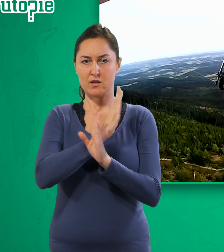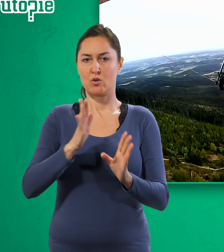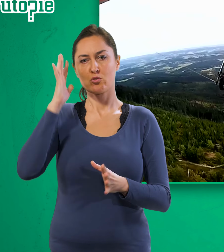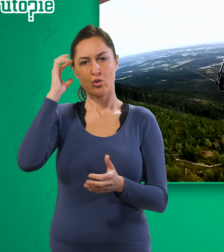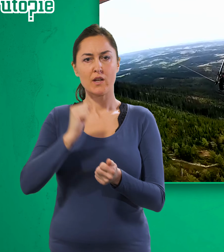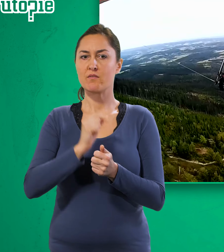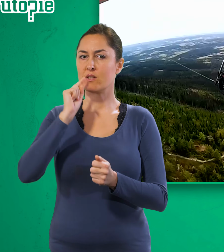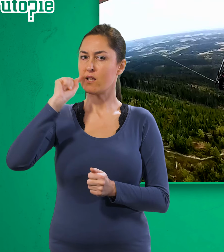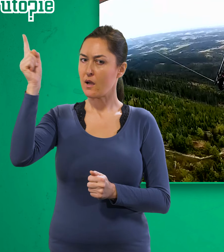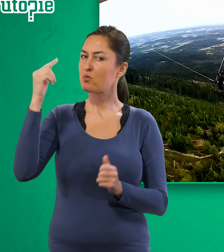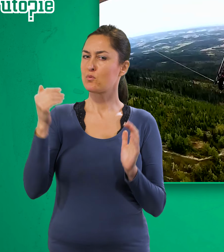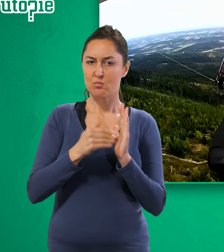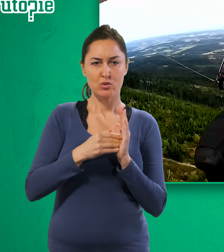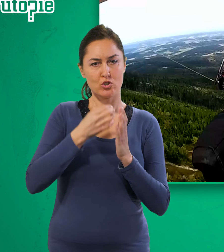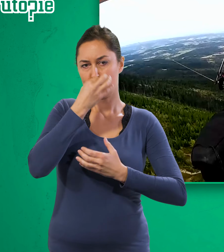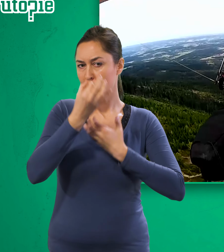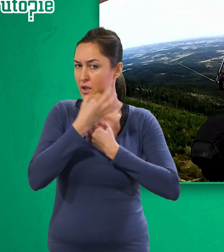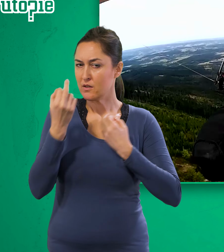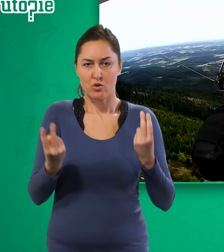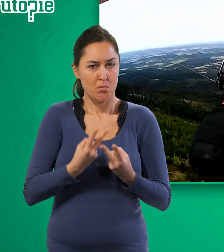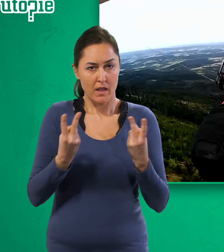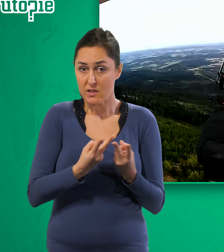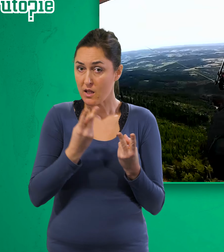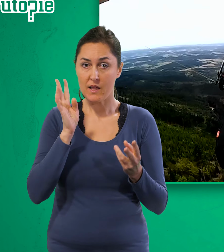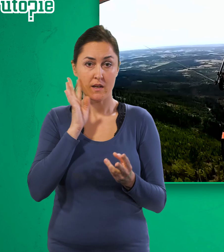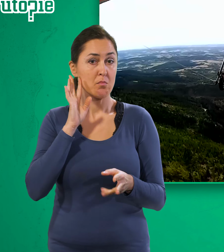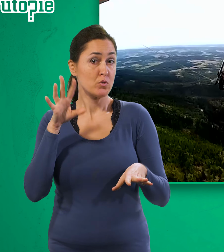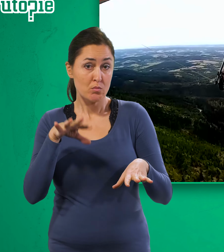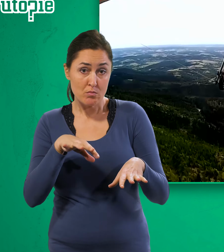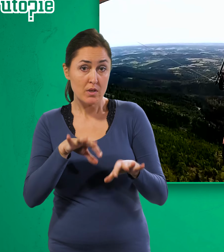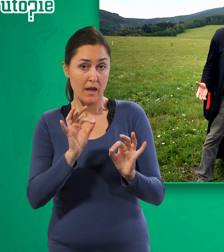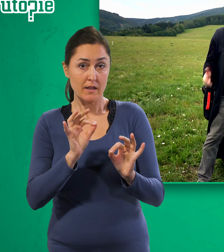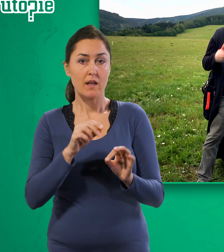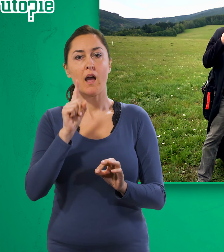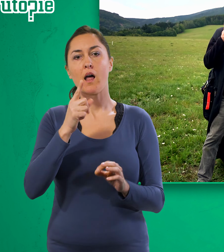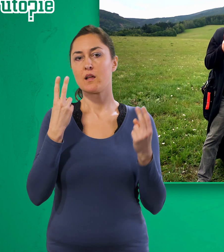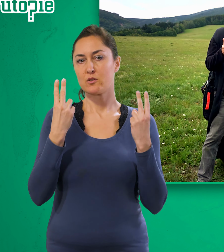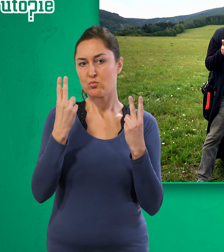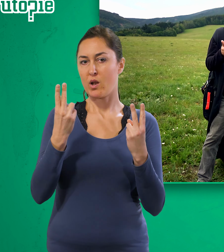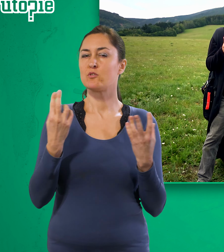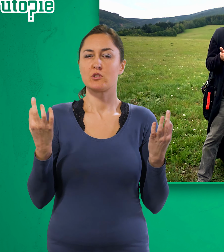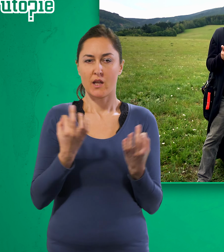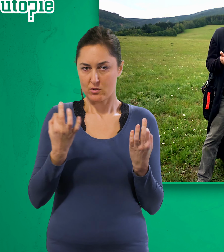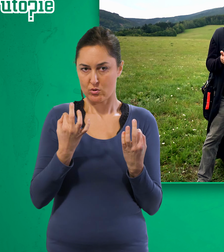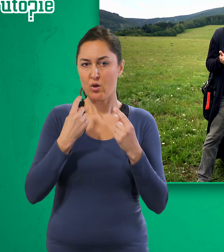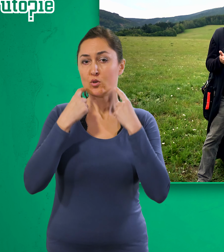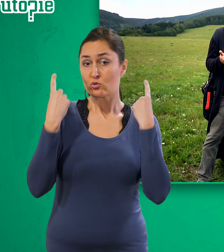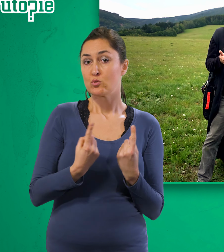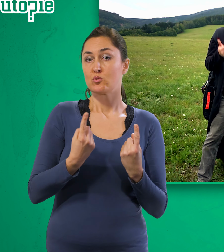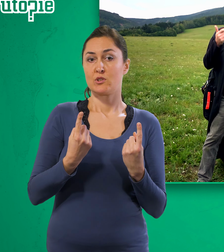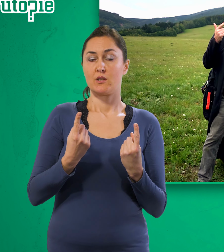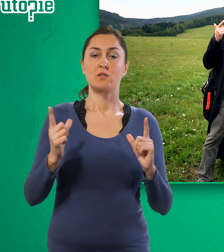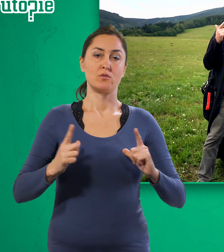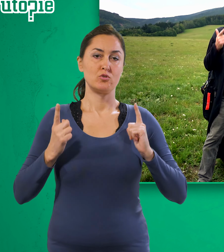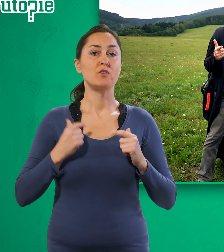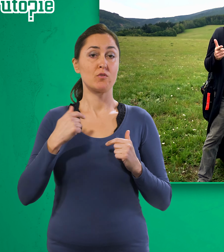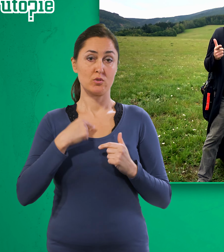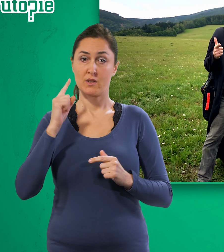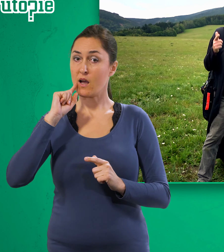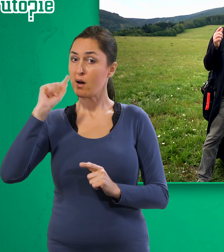A vlastně pokud člověk chce uvěřit v Boha, tak je to úplně stejné. Potřebuje najít informace a potřebuje